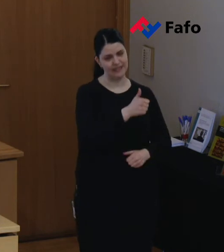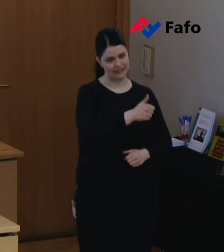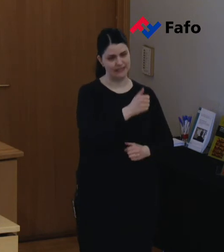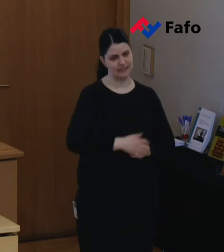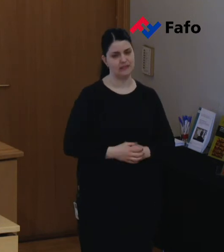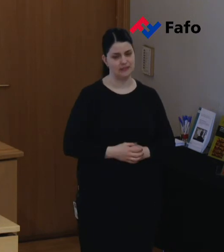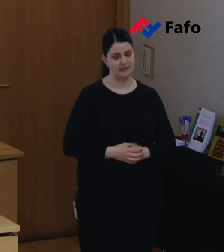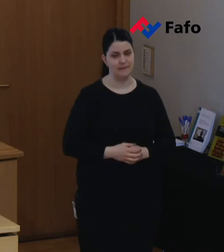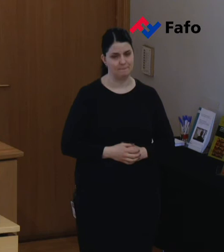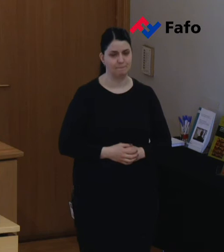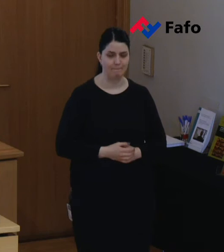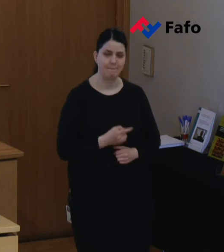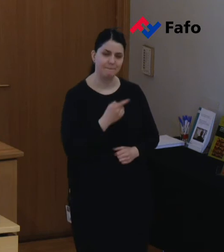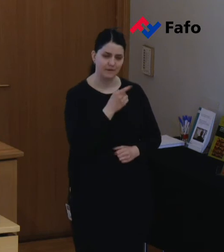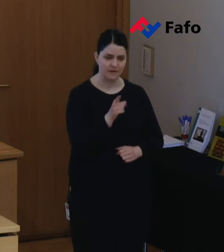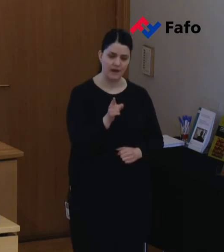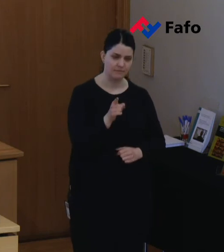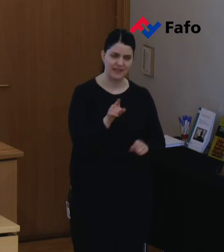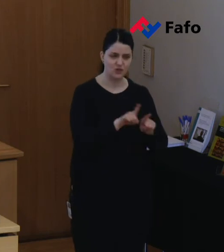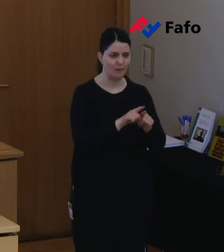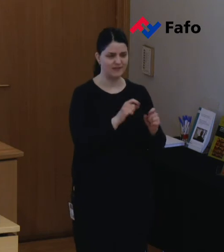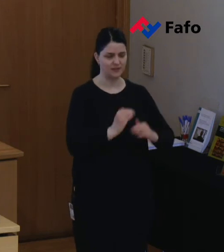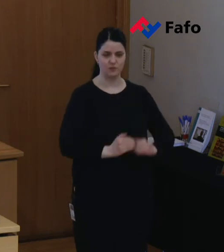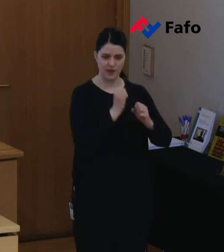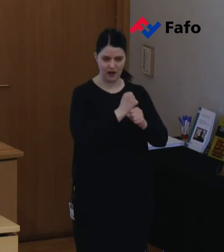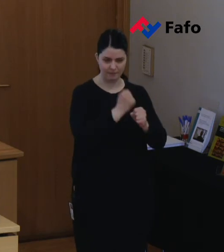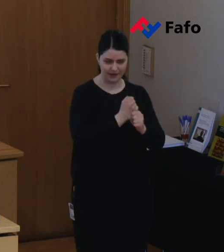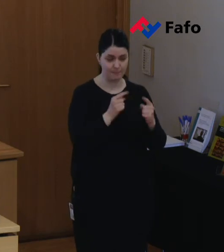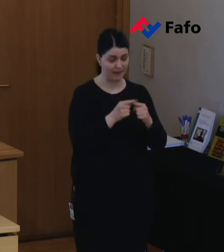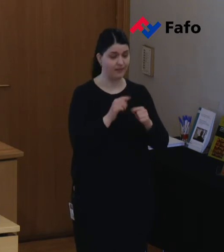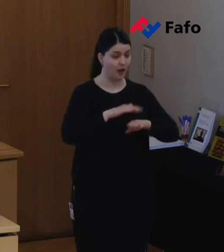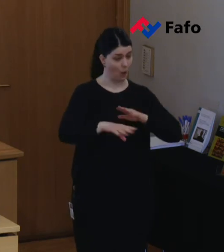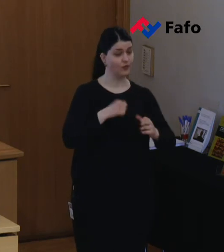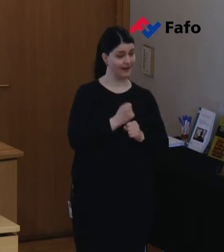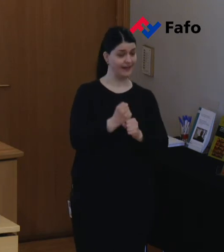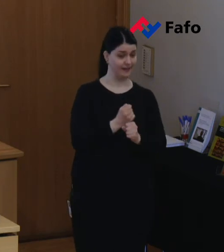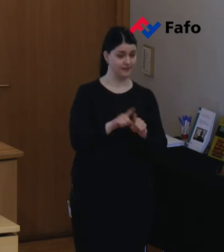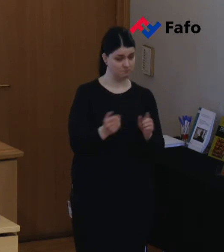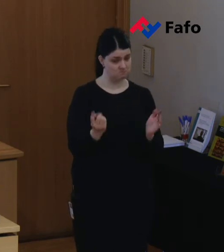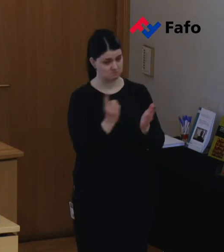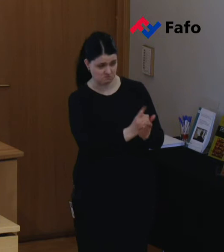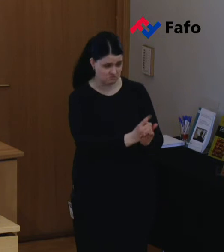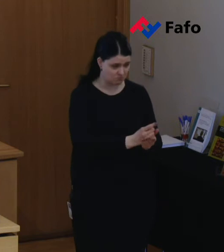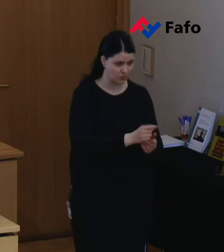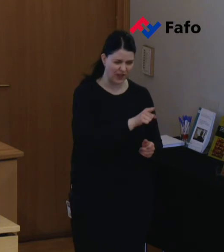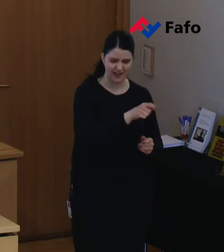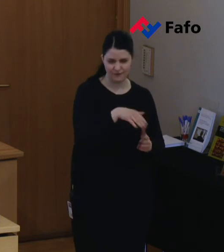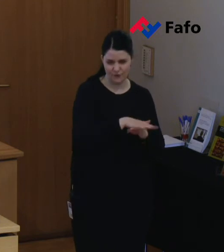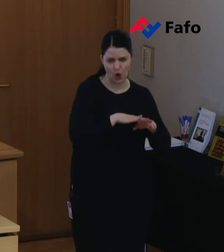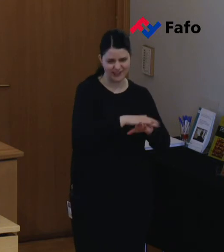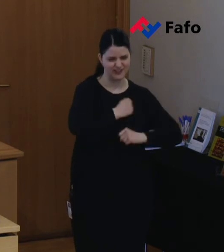bruke den, at det kommer ikke som en helse- eller sosialarbeider, men som en håndverker. Trenger å gjøre noe hjemme hos deg, og det er tryggere.